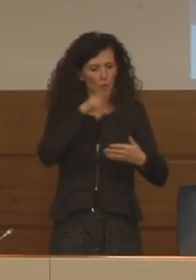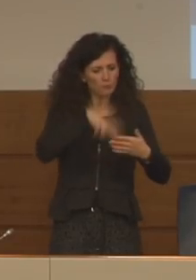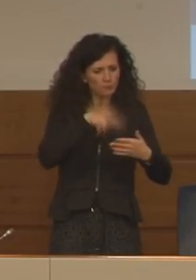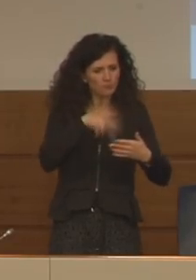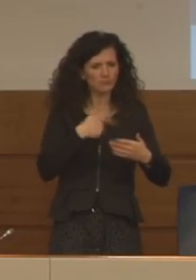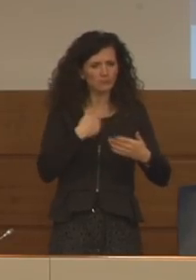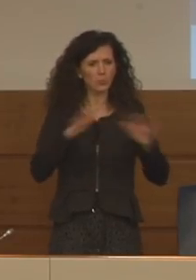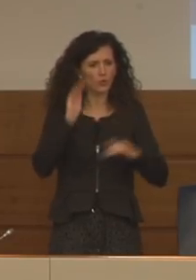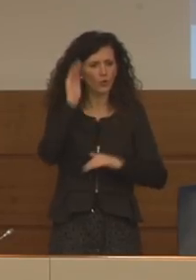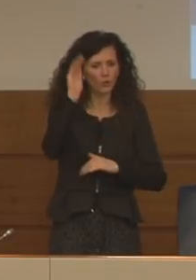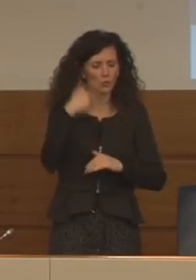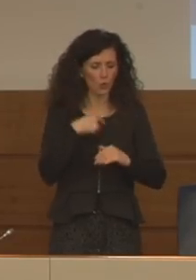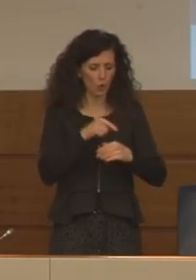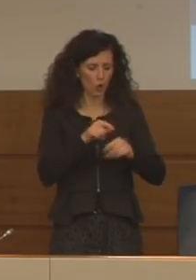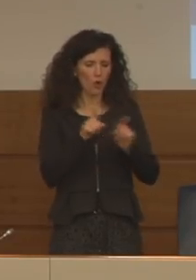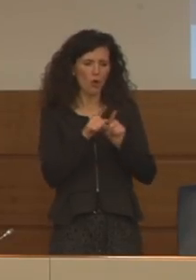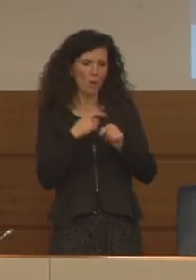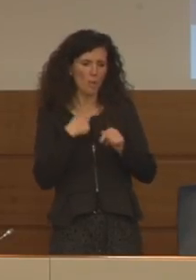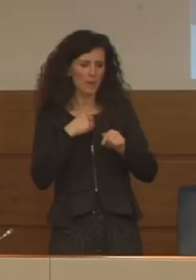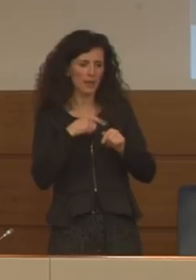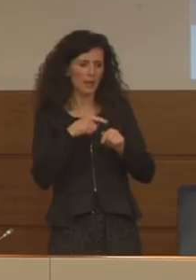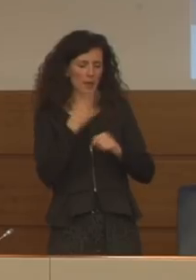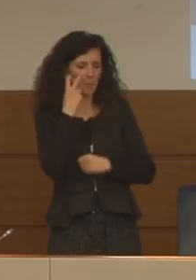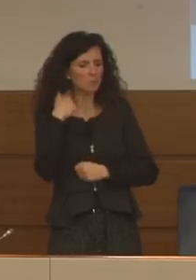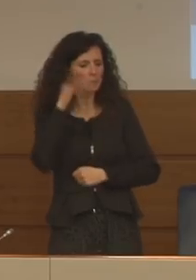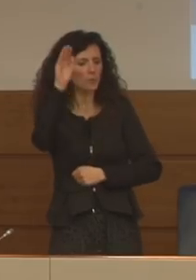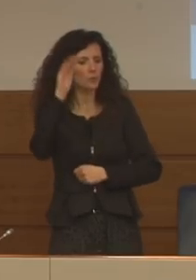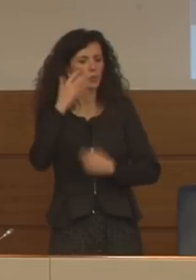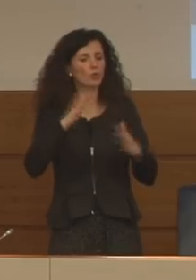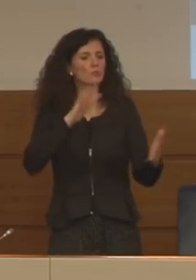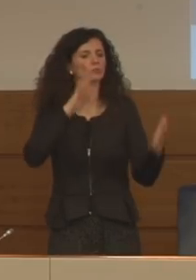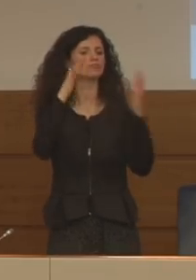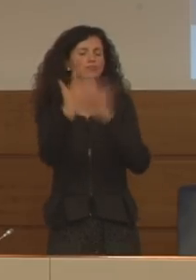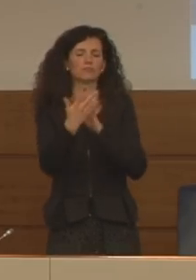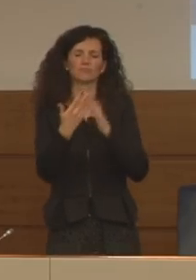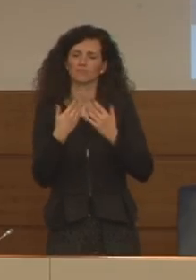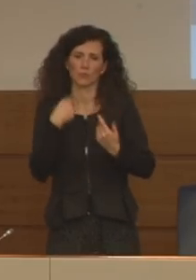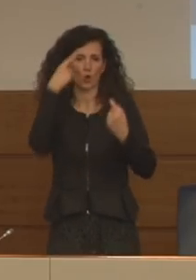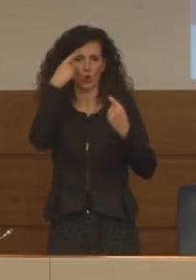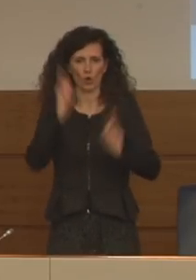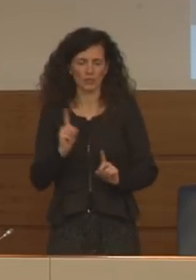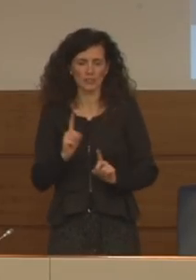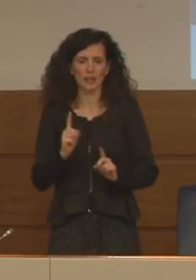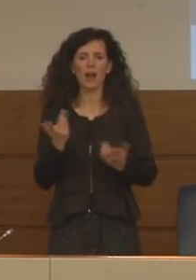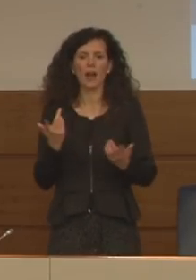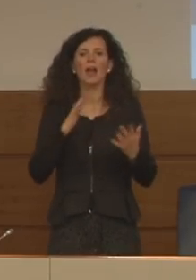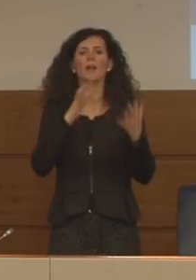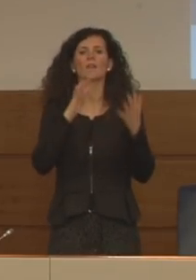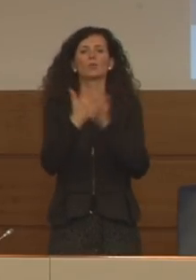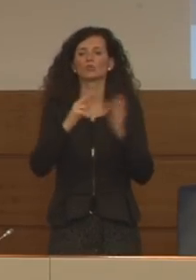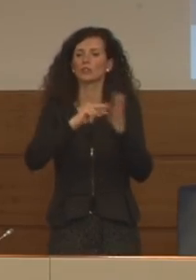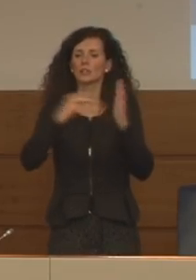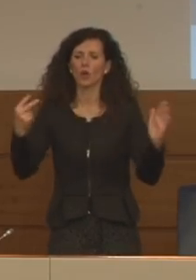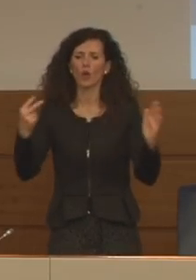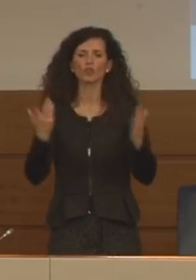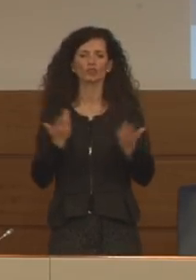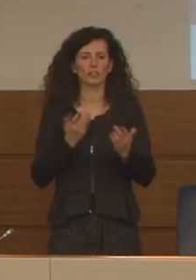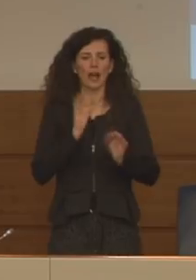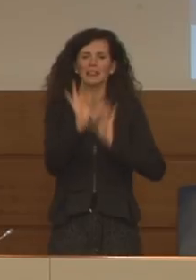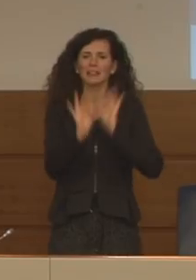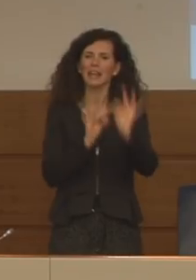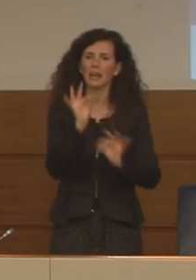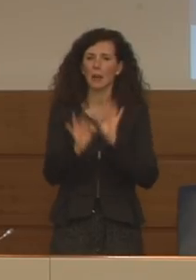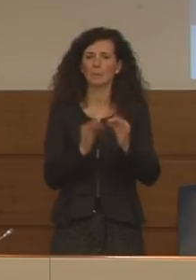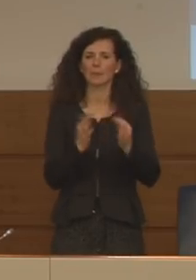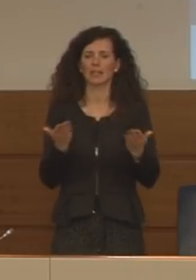una fase di evoluzione della tecnologia non soltanto per quanto riguarda la terapia ma anche per